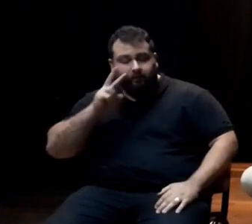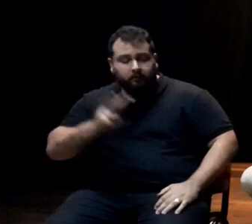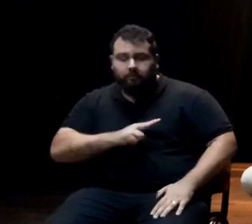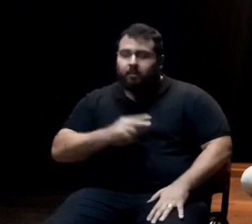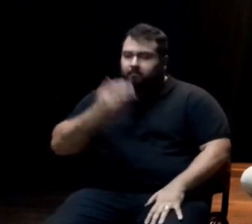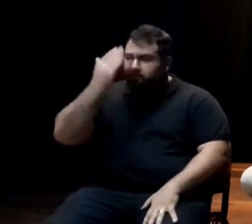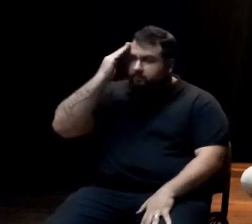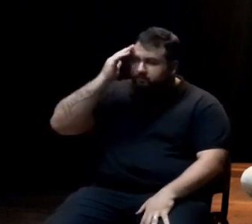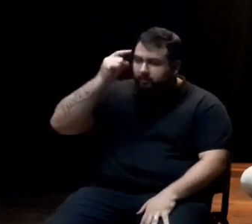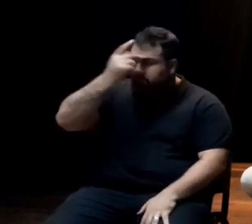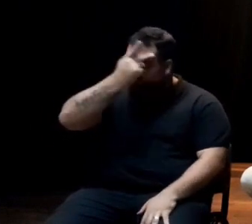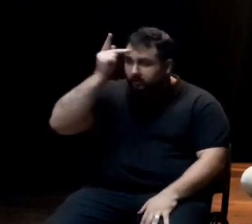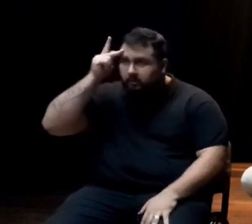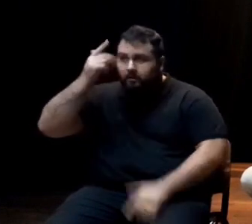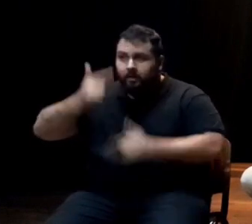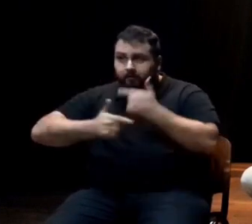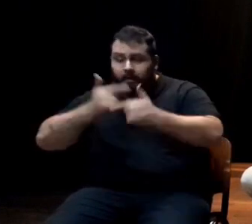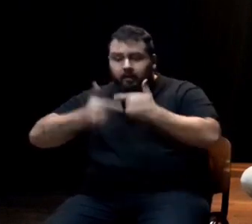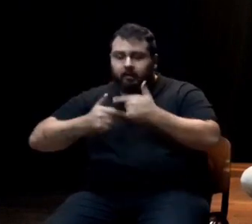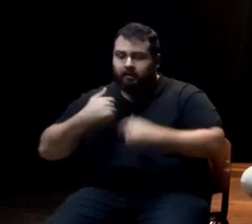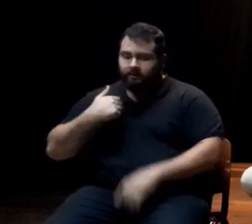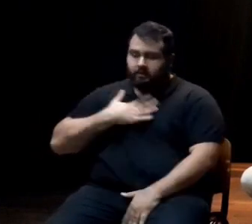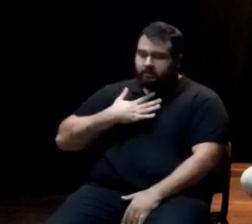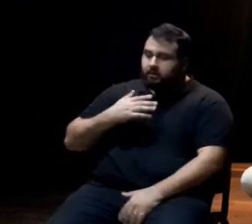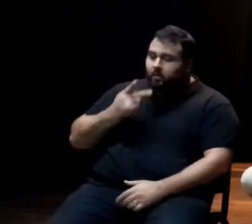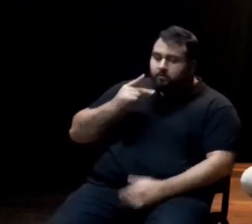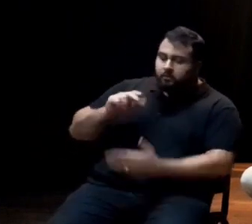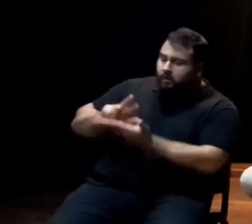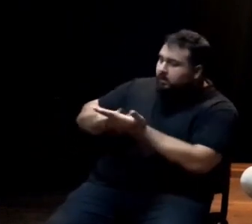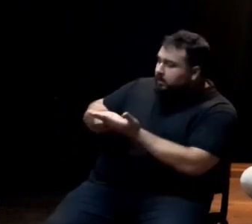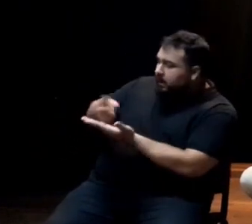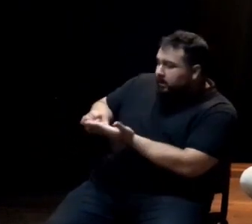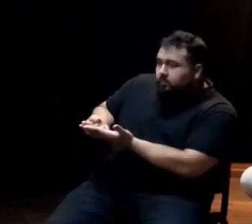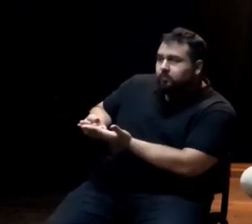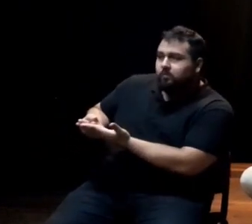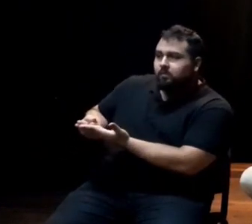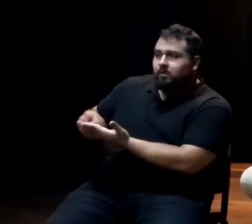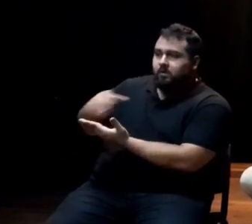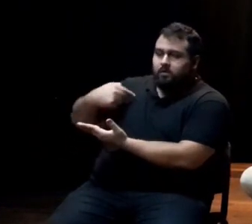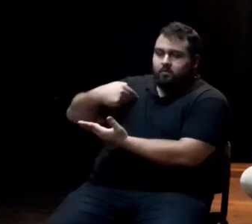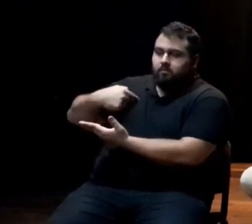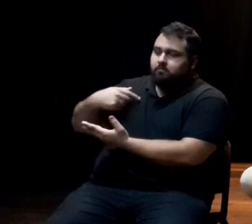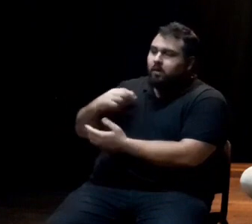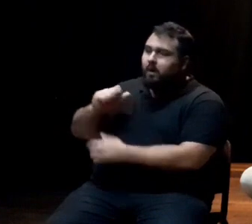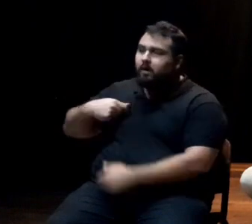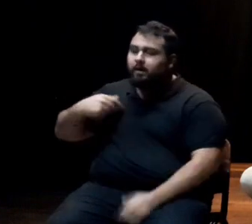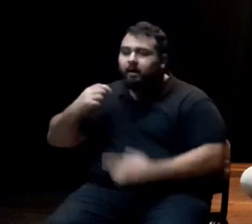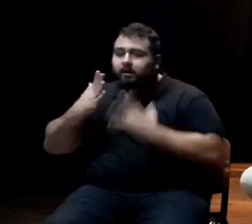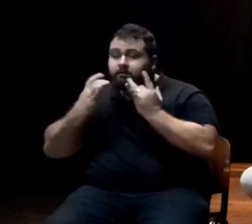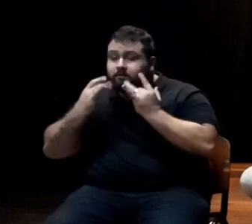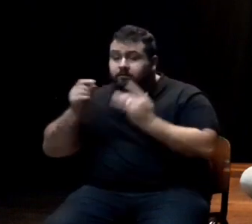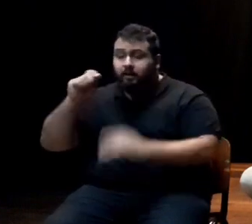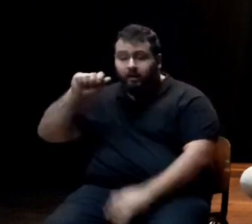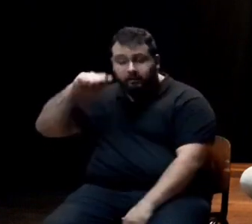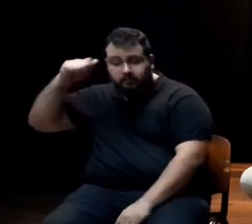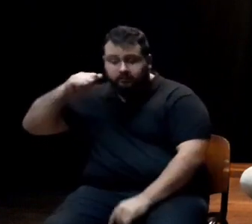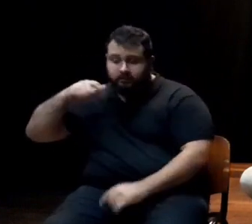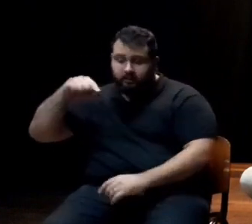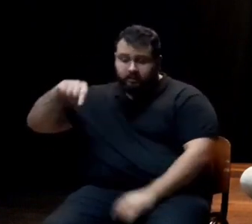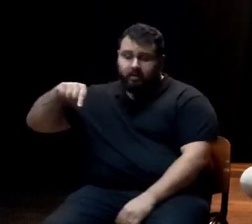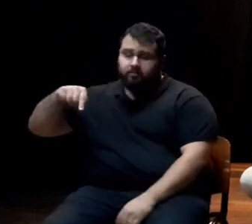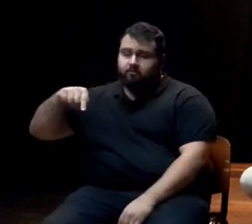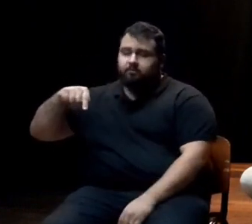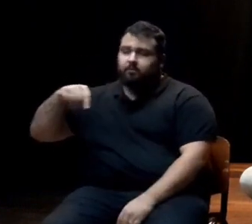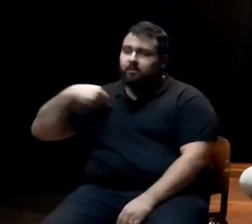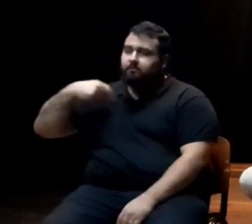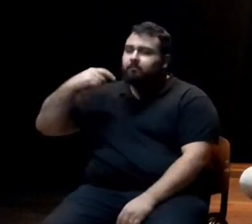uma pessoa que trabalha com isso, que diz, eu traduzo, eu, enquanto artista de teatro, percebo uma frieza